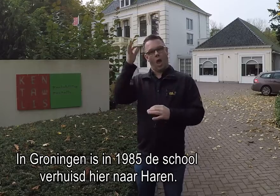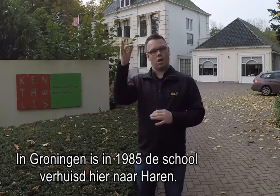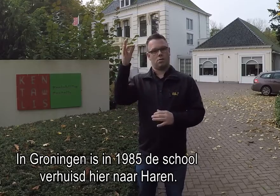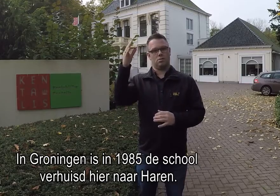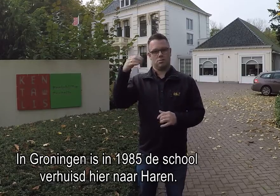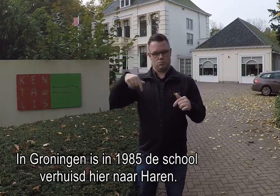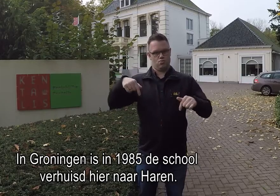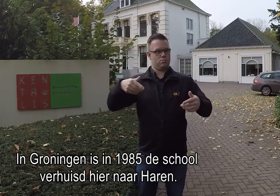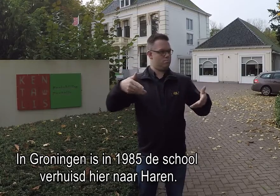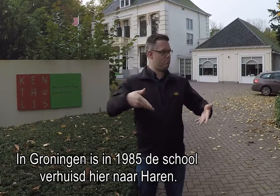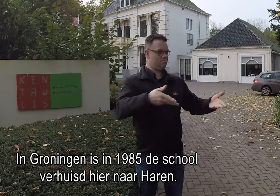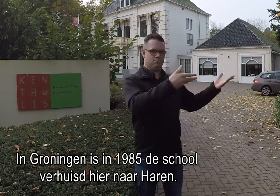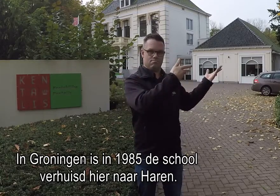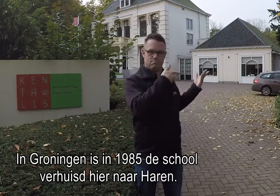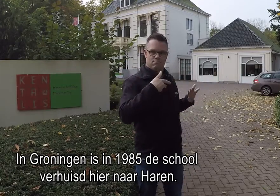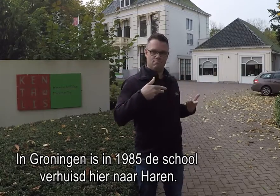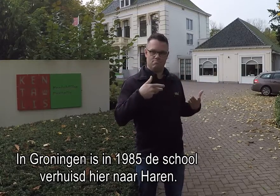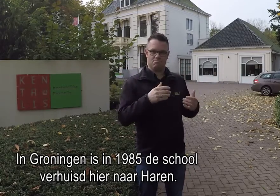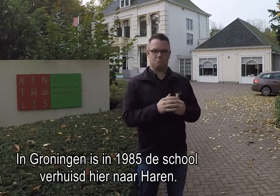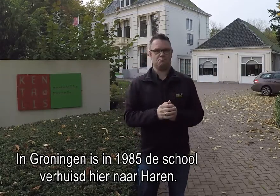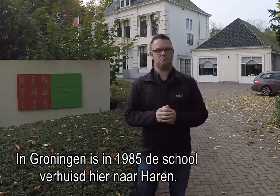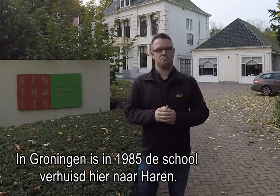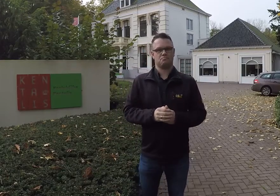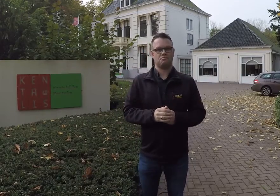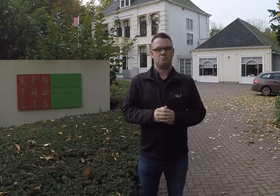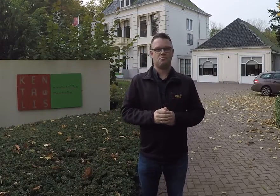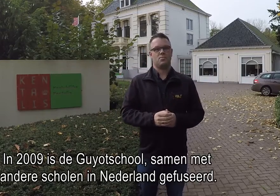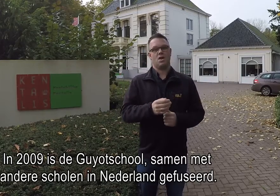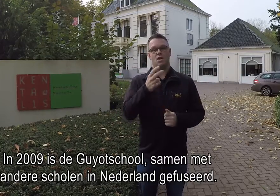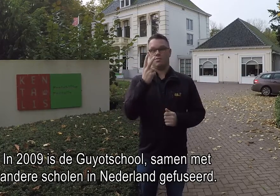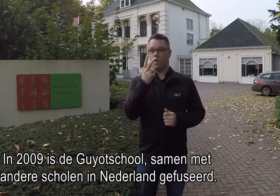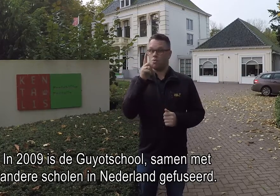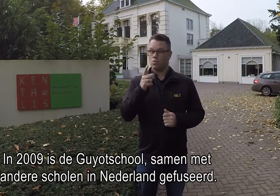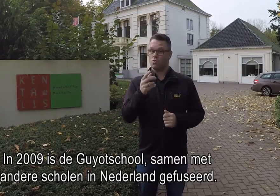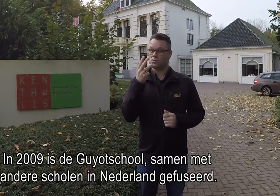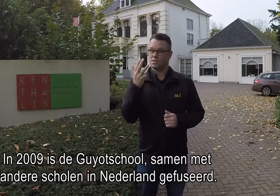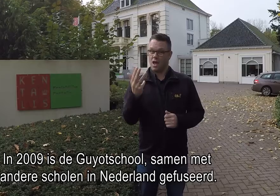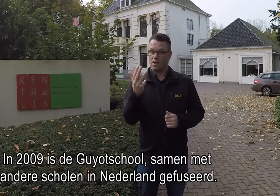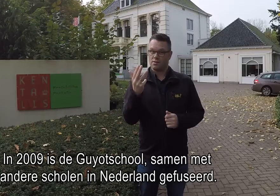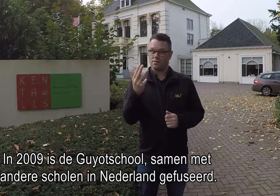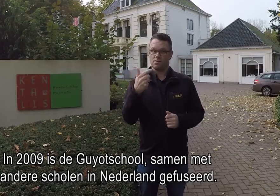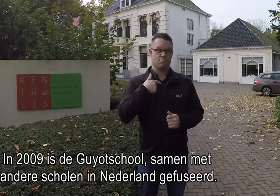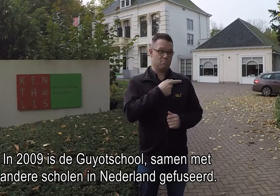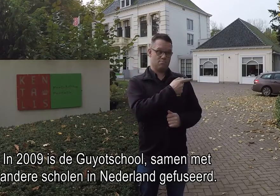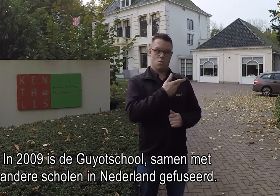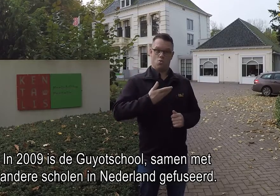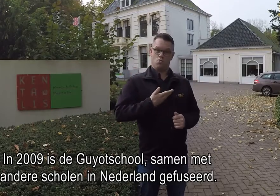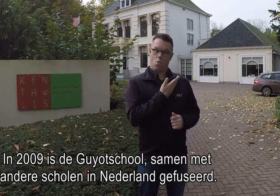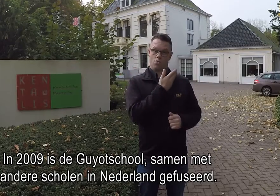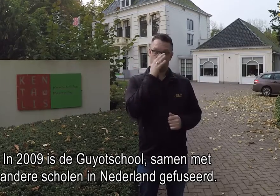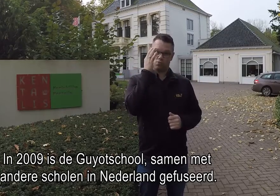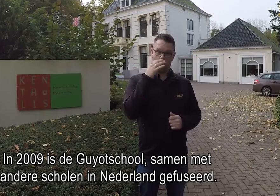school verhuisd hier naar Haren. In 2009 is de GUJO-school